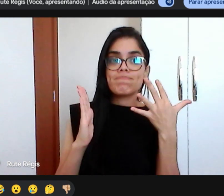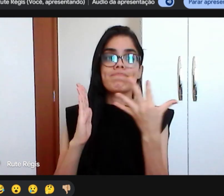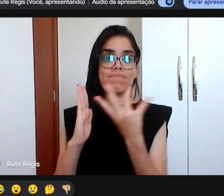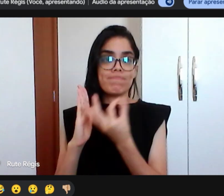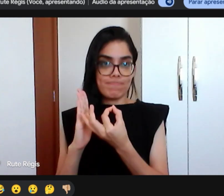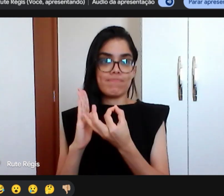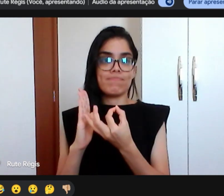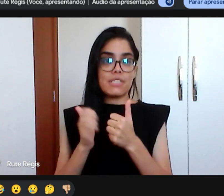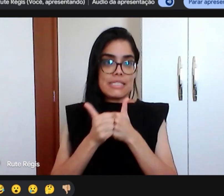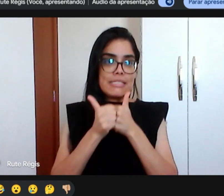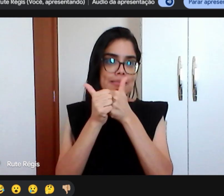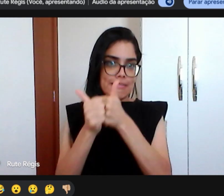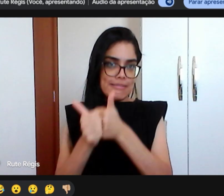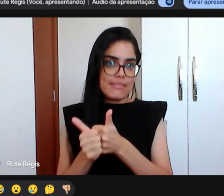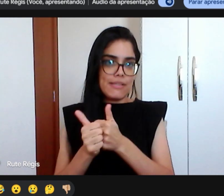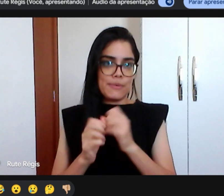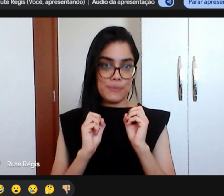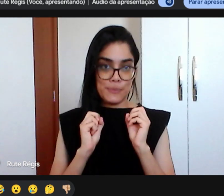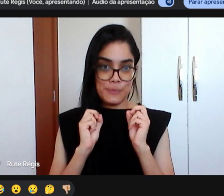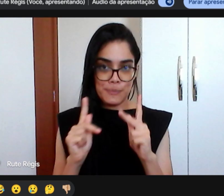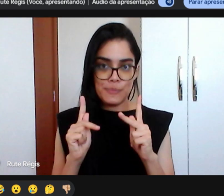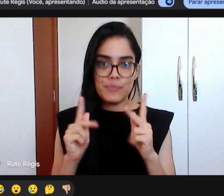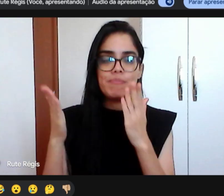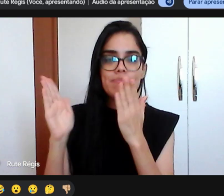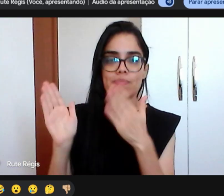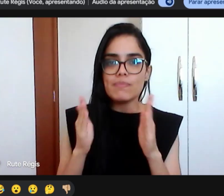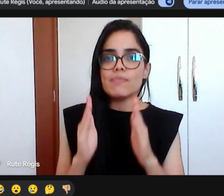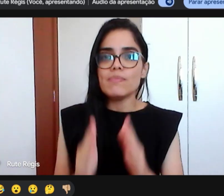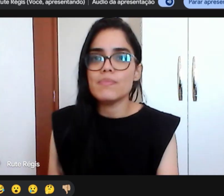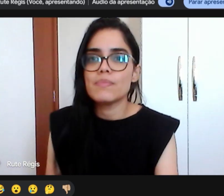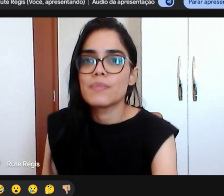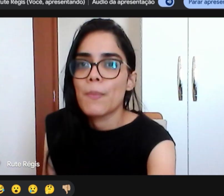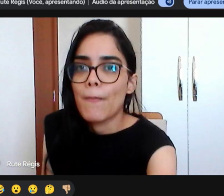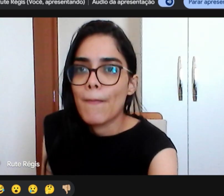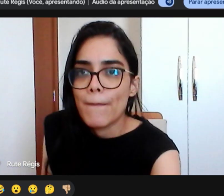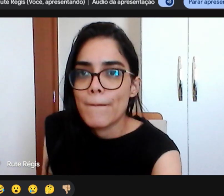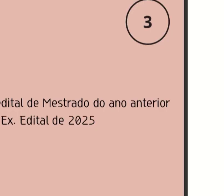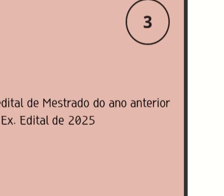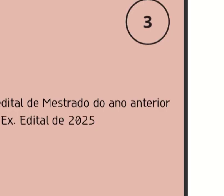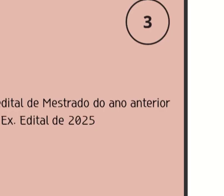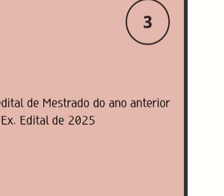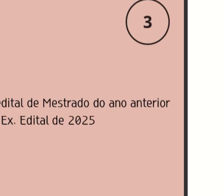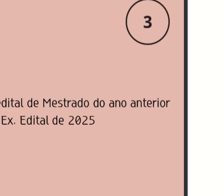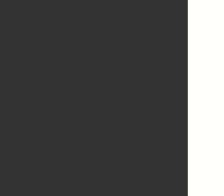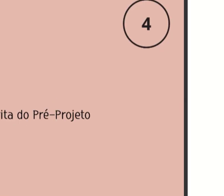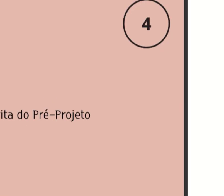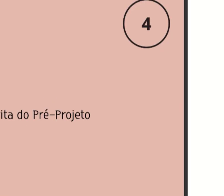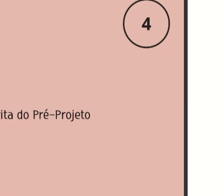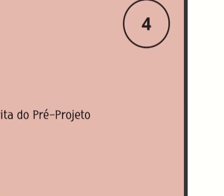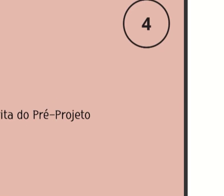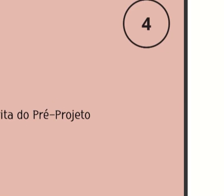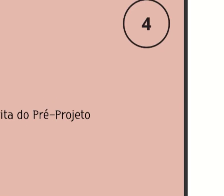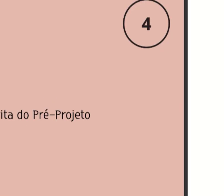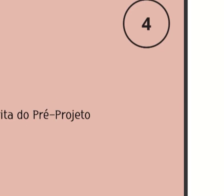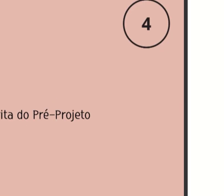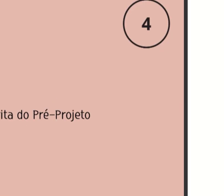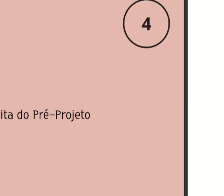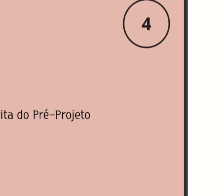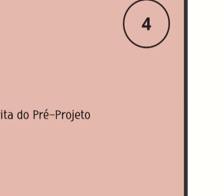que vocês tenham acesso a essa informação também para seguir à risca ali o que ele está